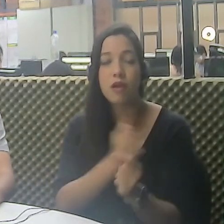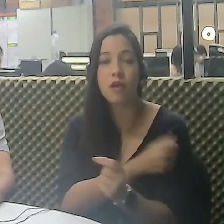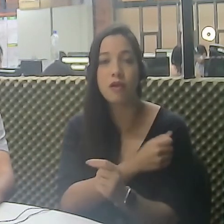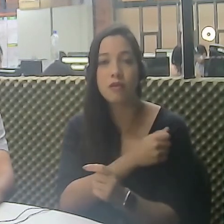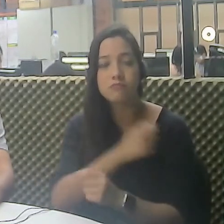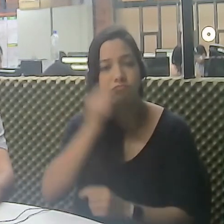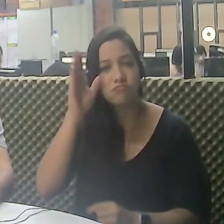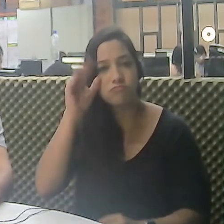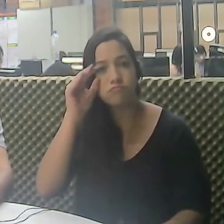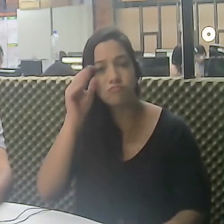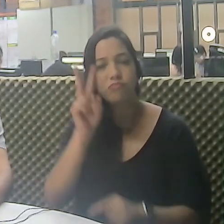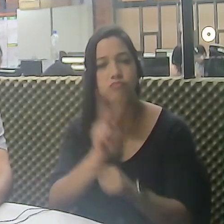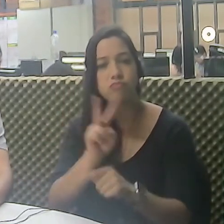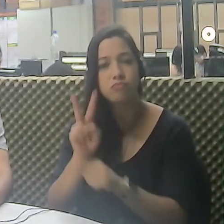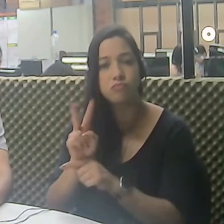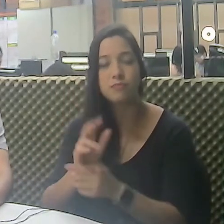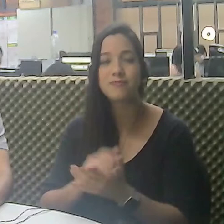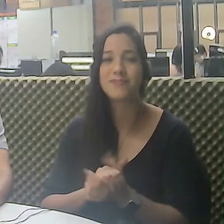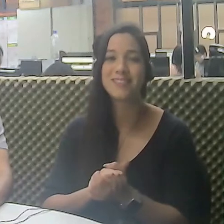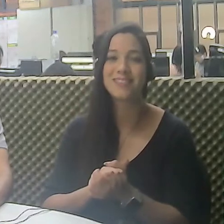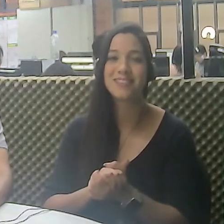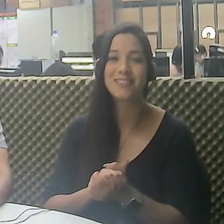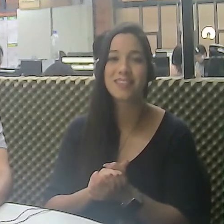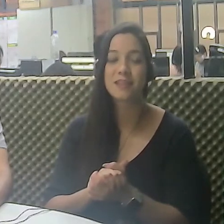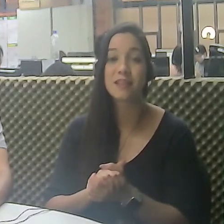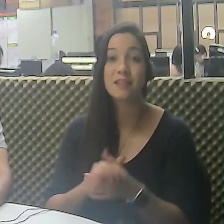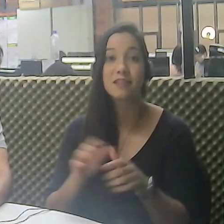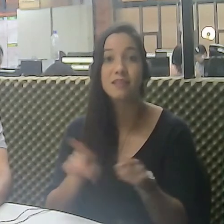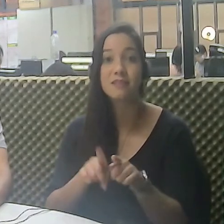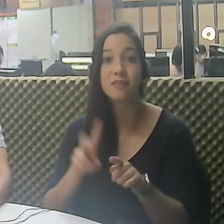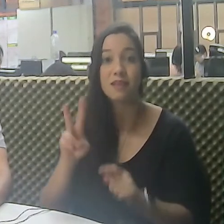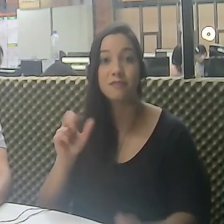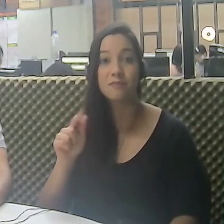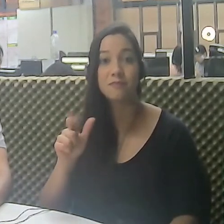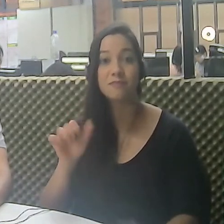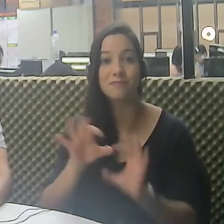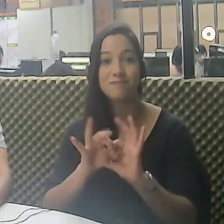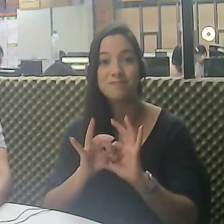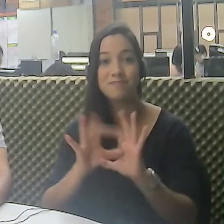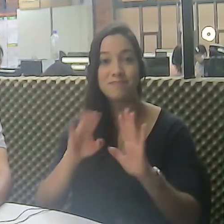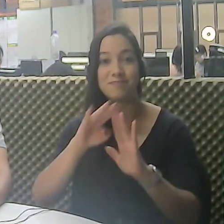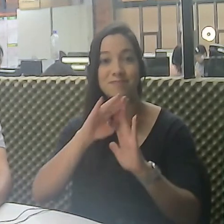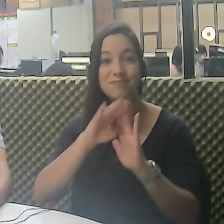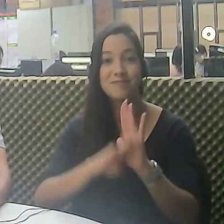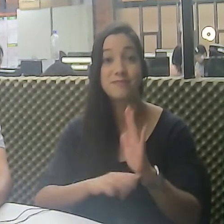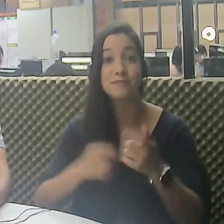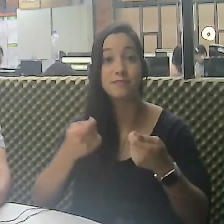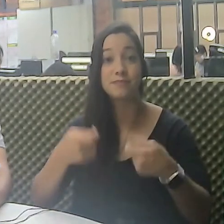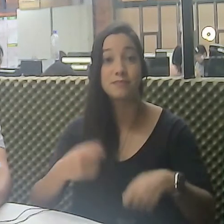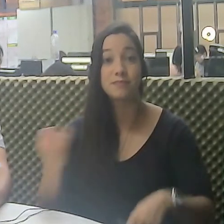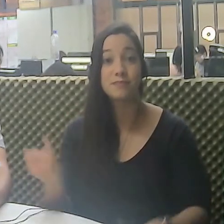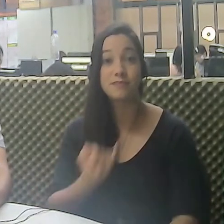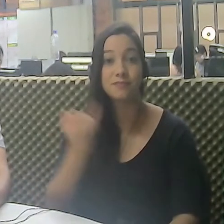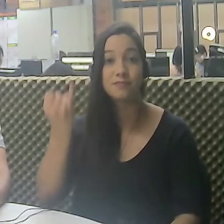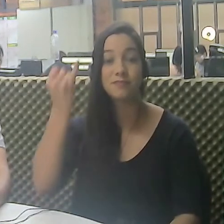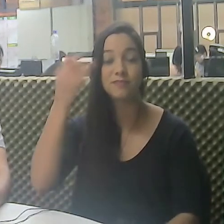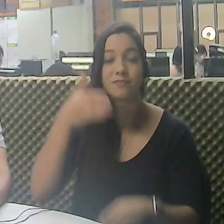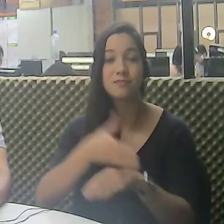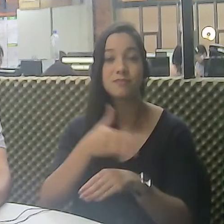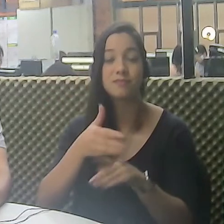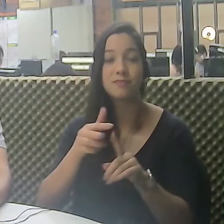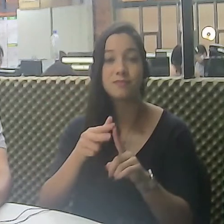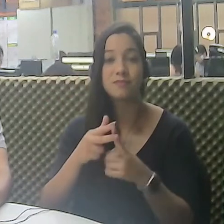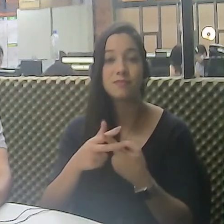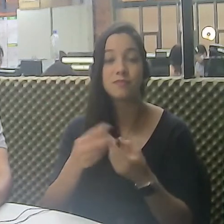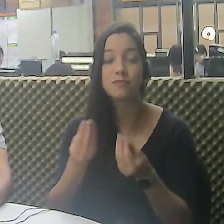essa questão de preservar a natureza. E ainda tem vagas disponíveis. A lista com o que é necessário para participar das oficinas e como